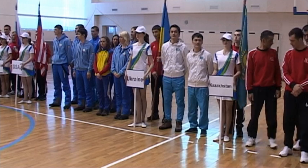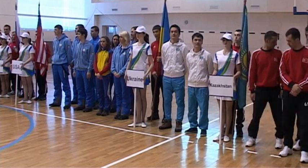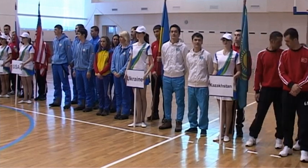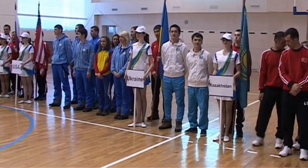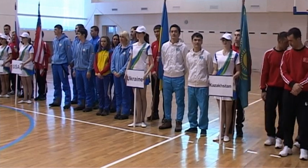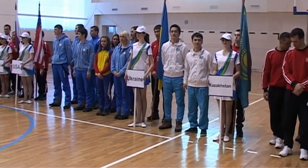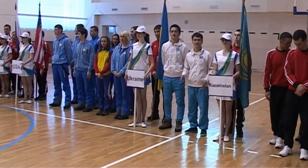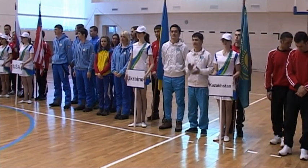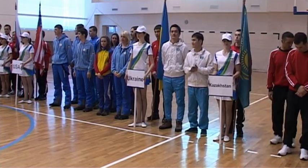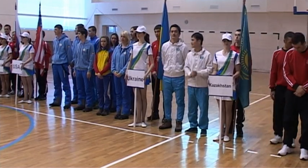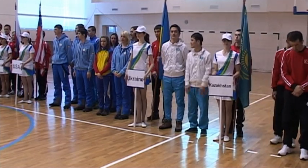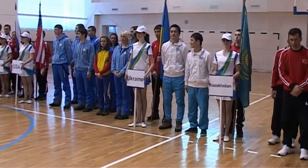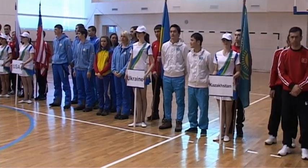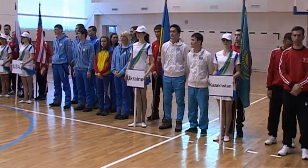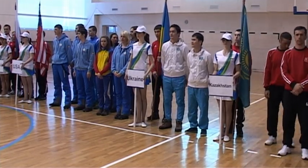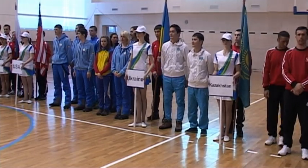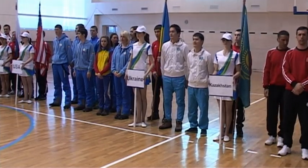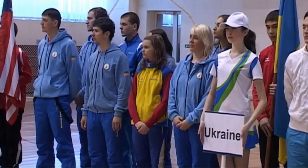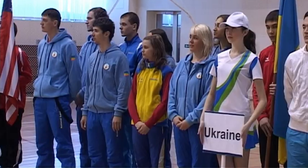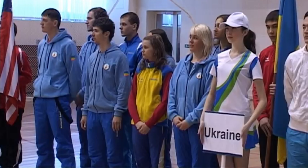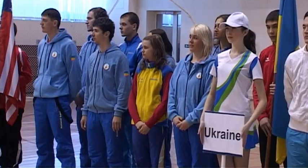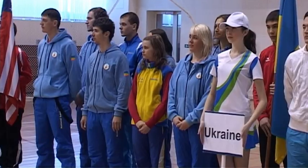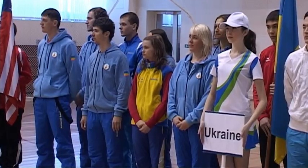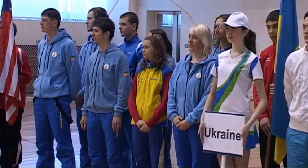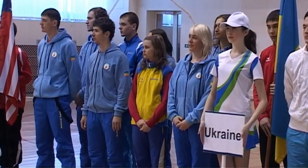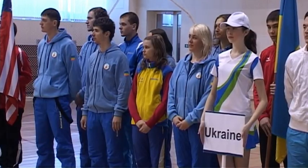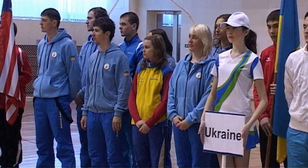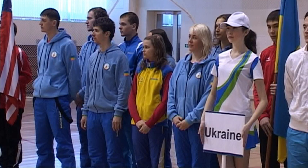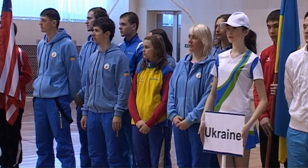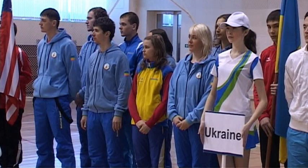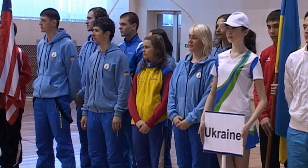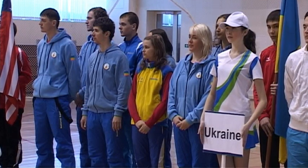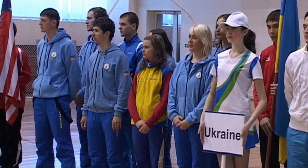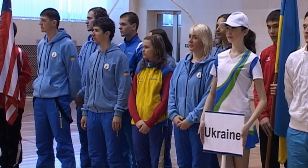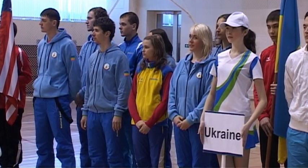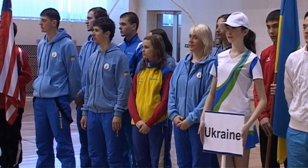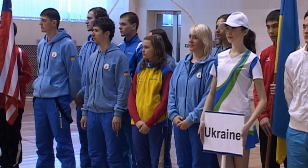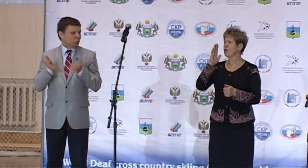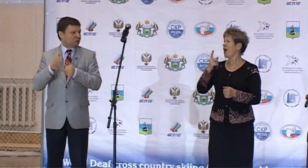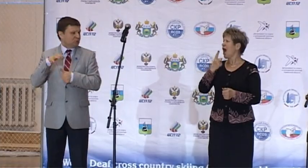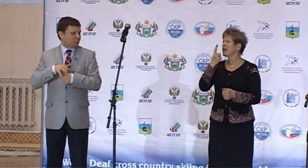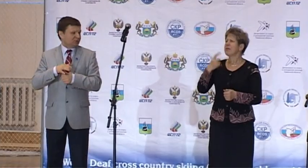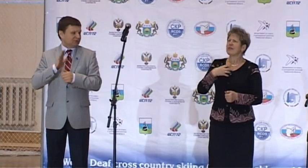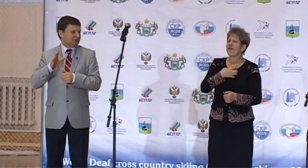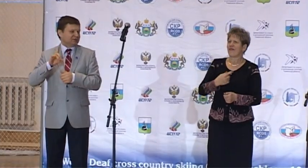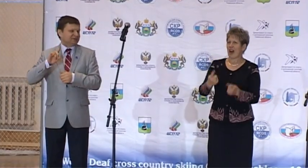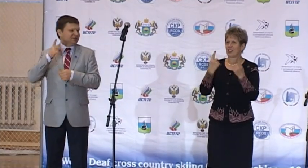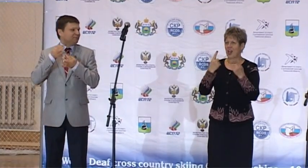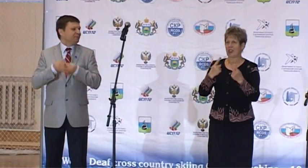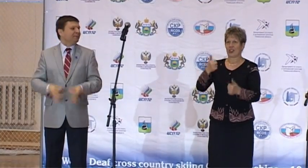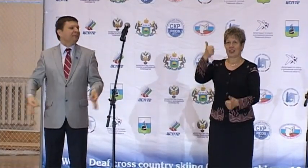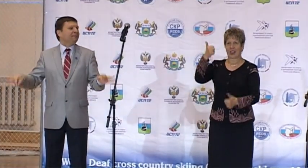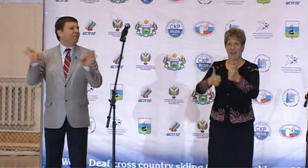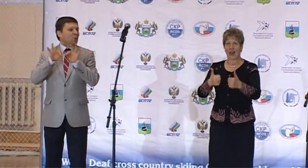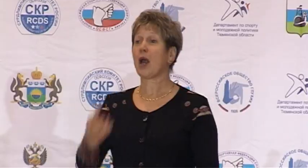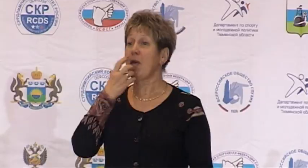10 марта 2013 года навсегда вписан в мировую историю спорта. Именно в этот день на Увадской земле состоялось открытие первого чемпионата